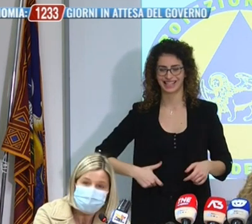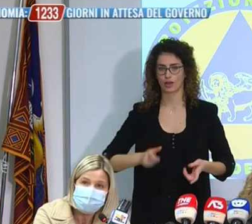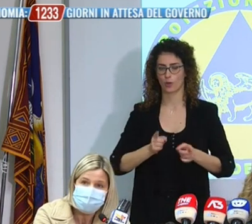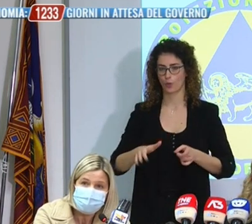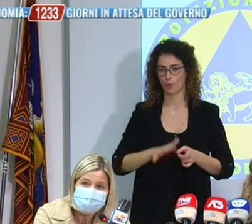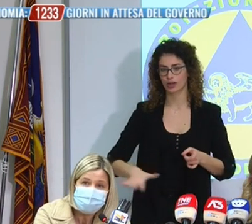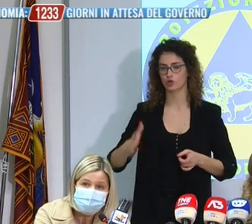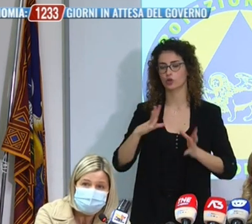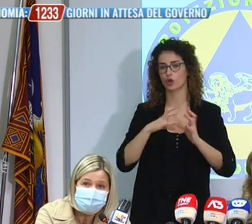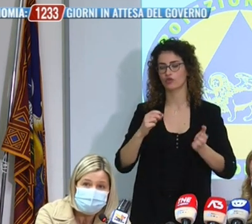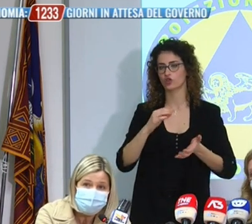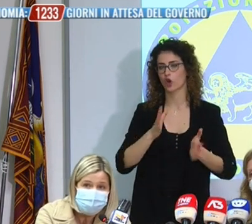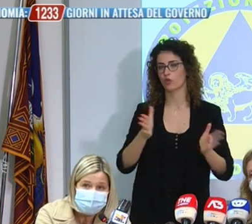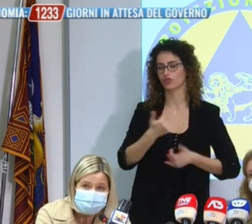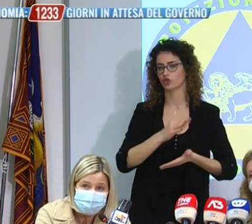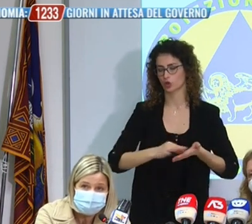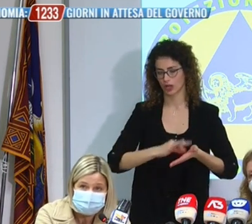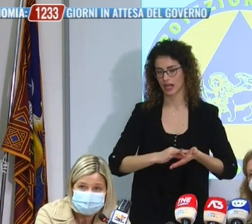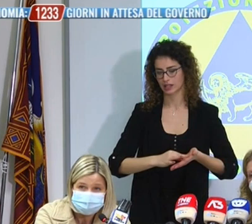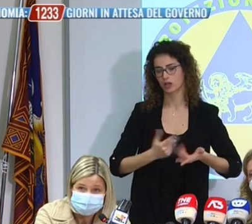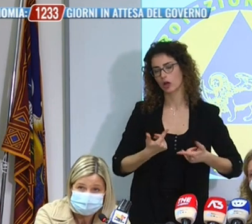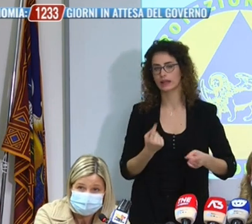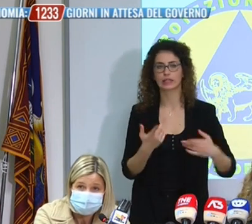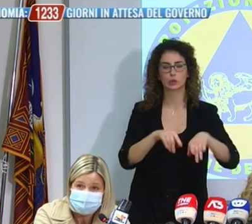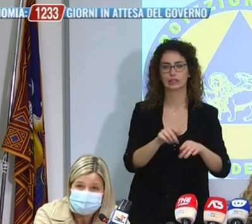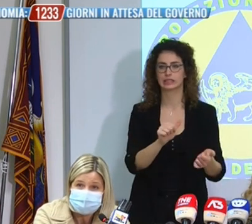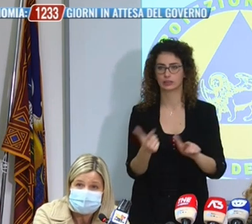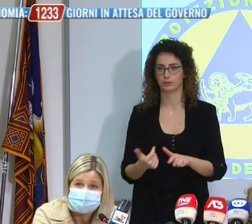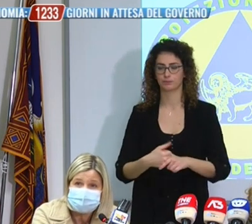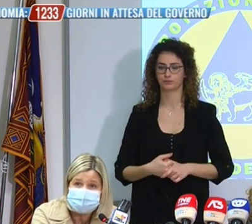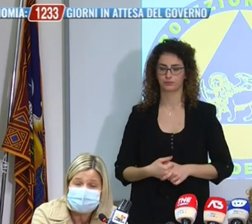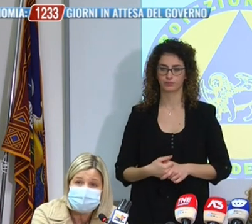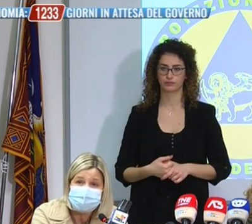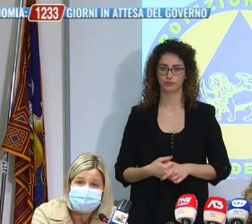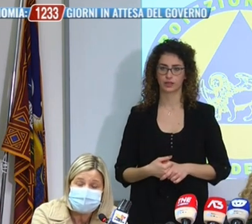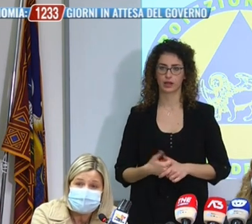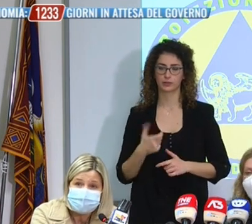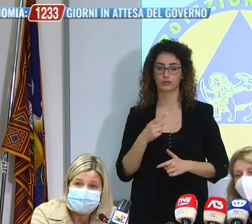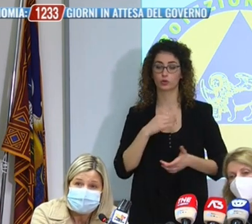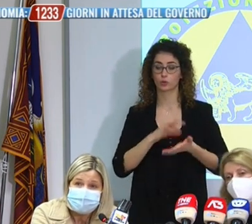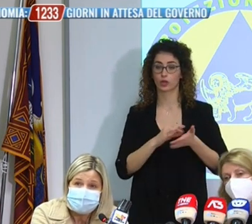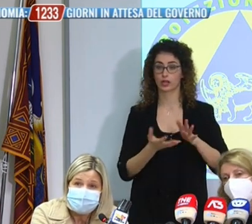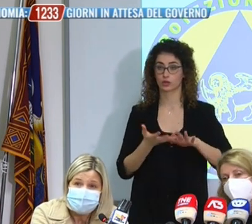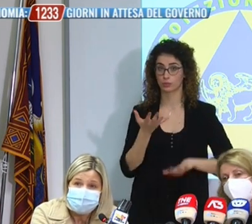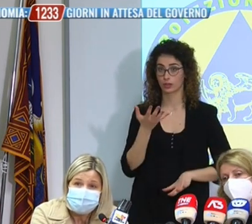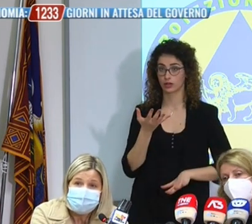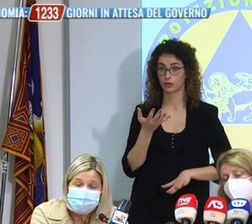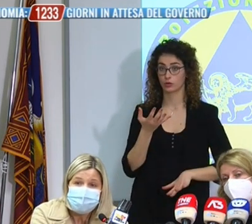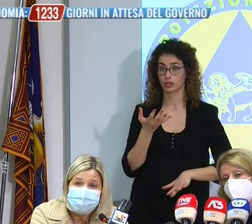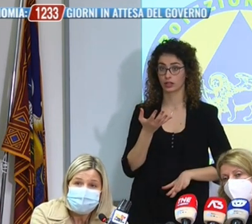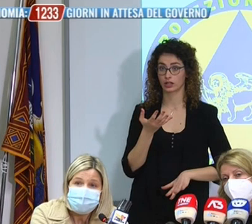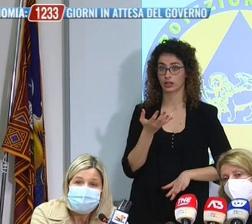gli uffici scolastici e quant'altro rispetto alle chiusure che devono essere fatte. E l'avvio della didattica, diciamo, a distanza. Le scuole superiori gravitano